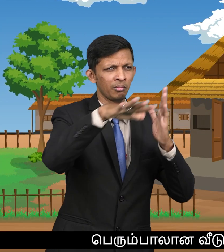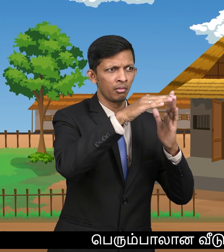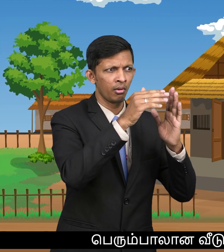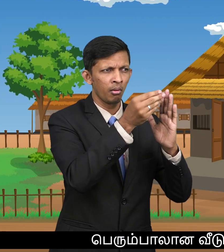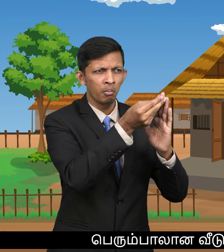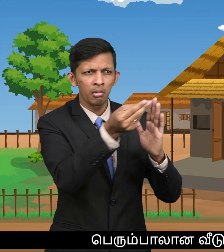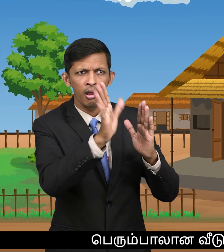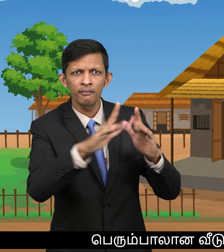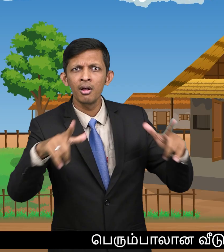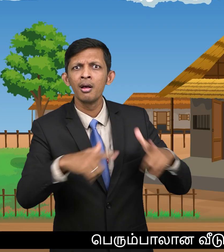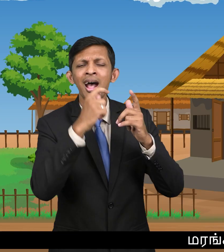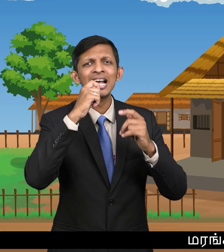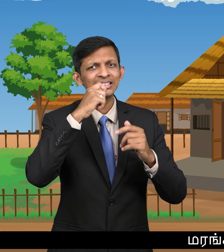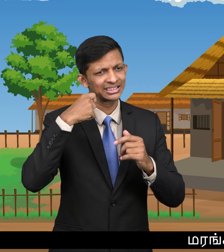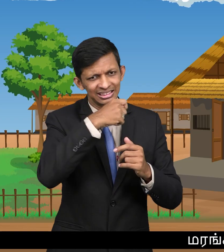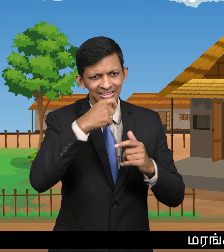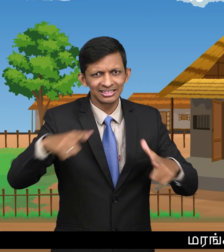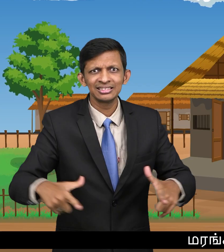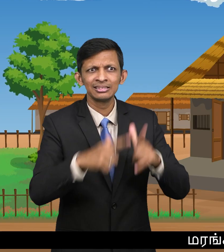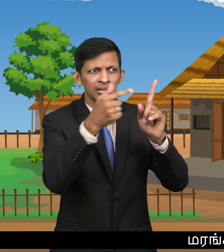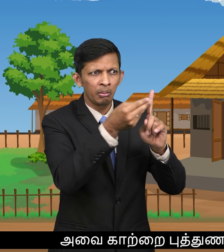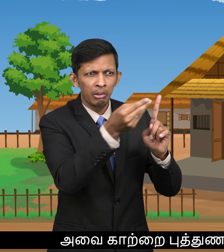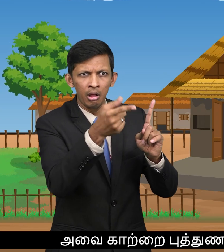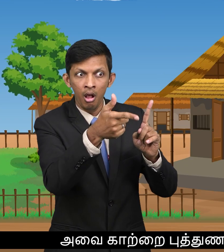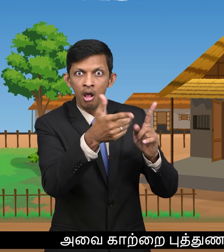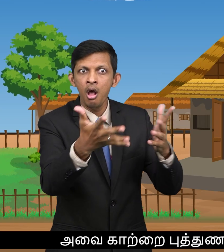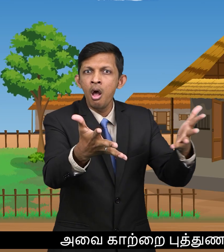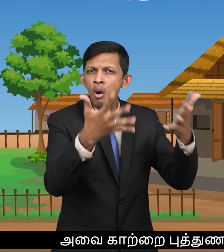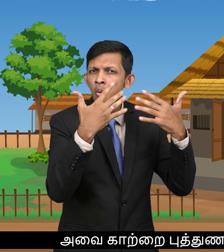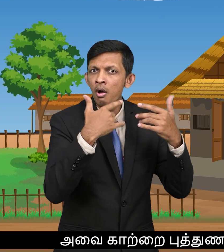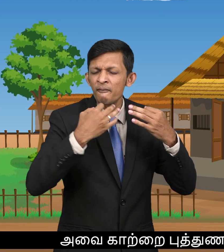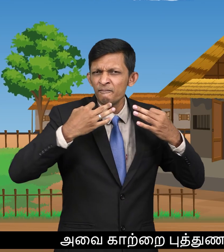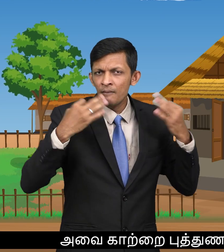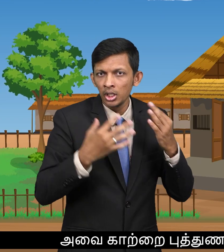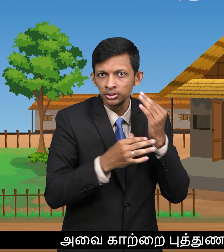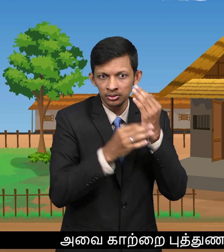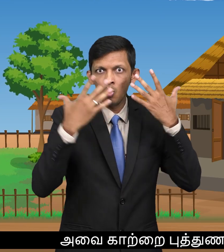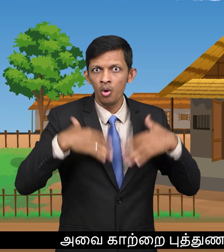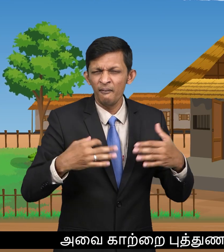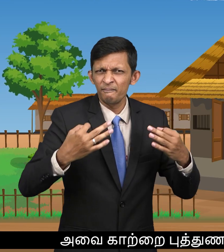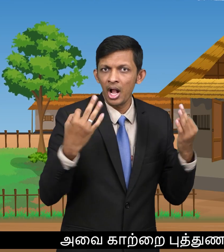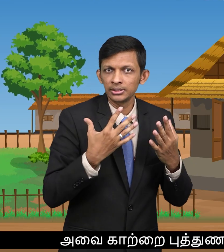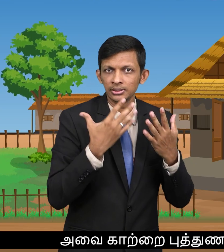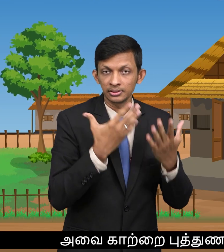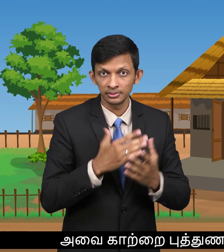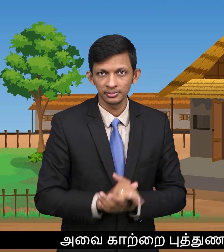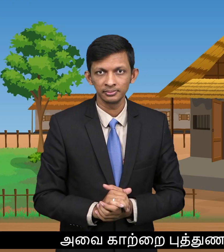பெரும்பாலான வீடுகளுக்கு அருகிலேயே வேப்ப மரங்கள் இருக்கும். அவை காற்றை புத்துணர்ச்சியுடன் வைத்திருக்க